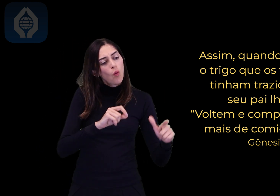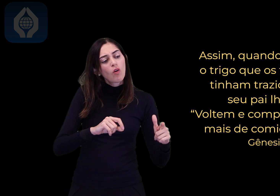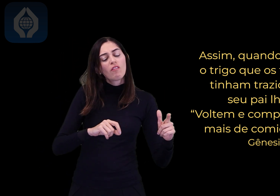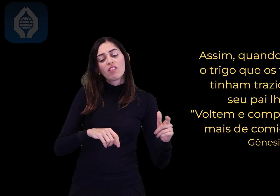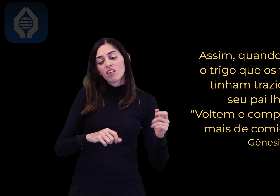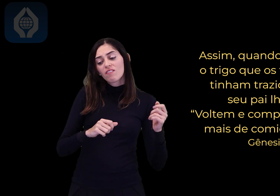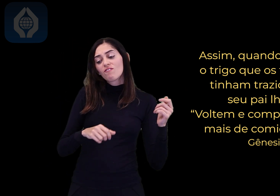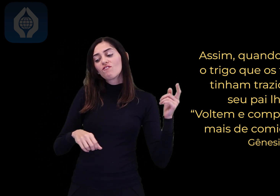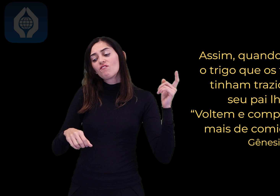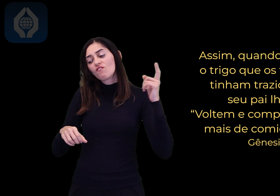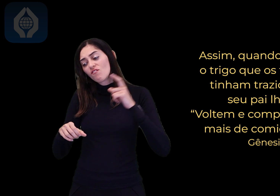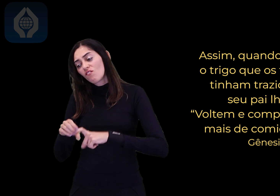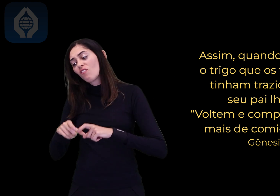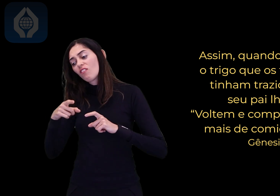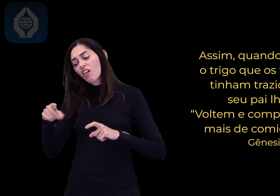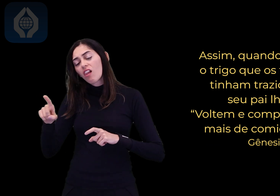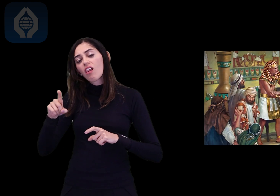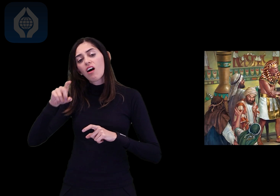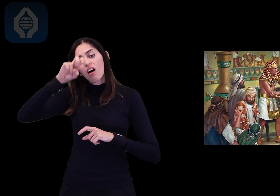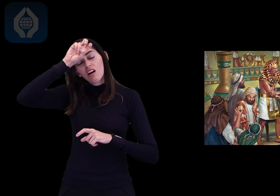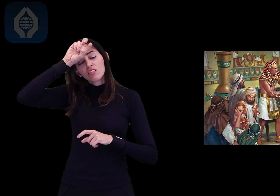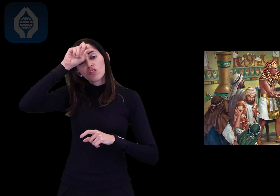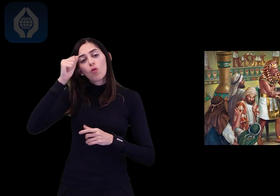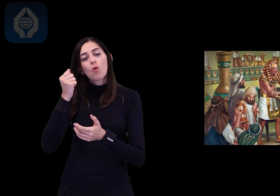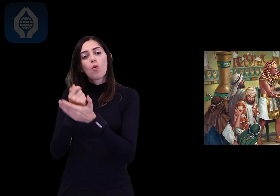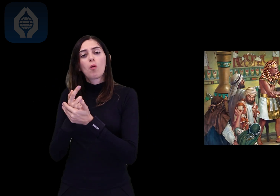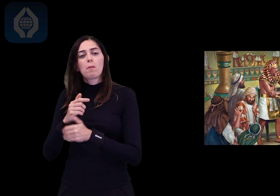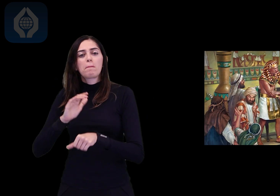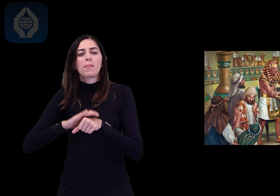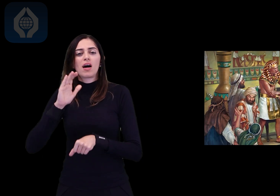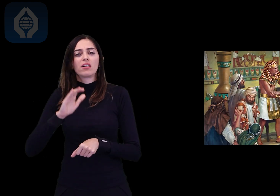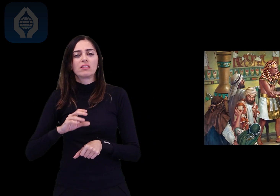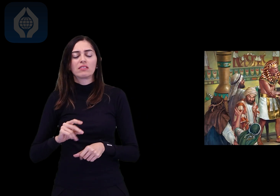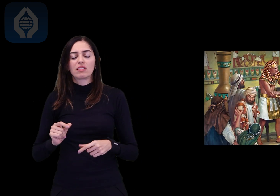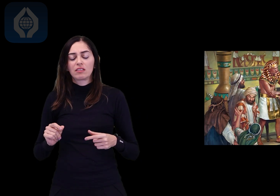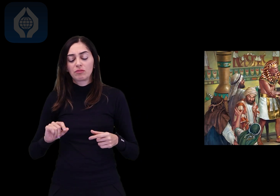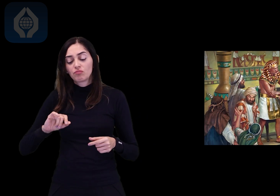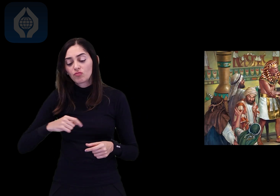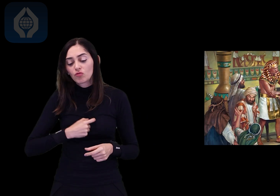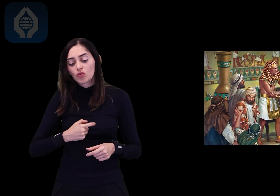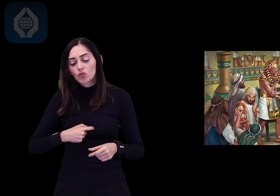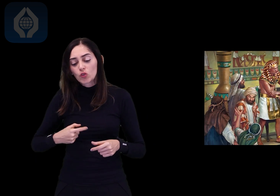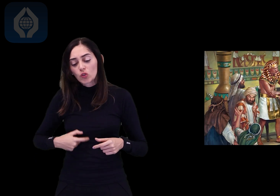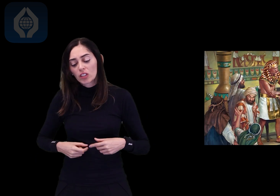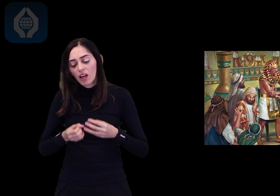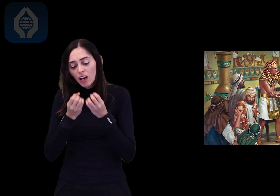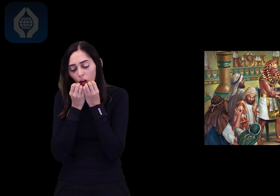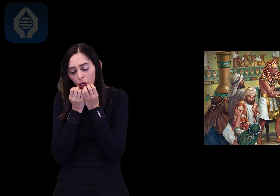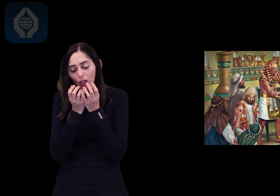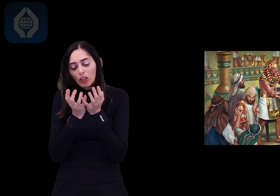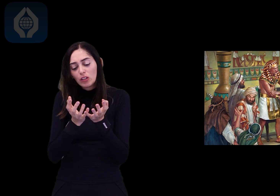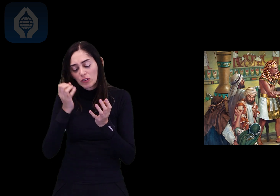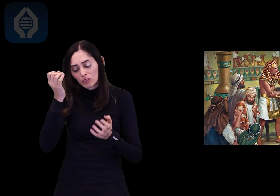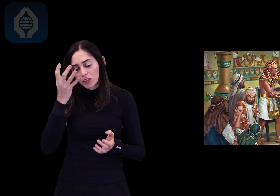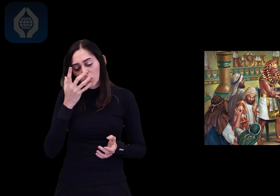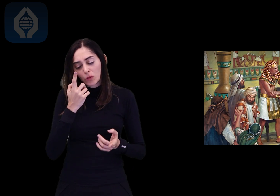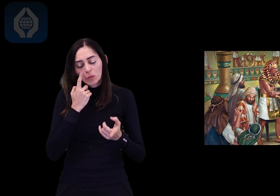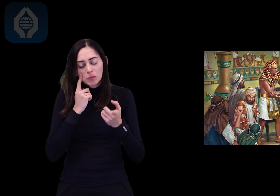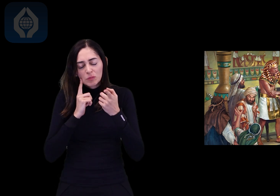comida para nós. José chorou quando revelou sua verdadeira identidade a seus irmãos. Em vez de tratar seus irmãos